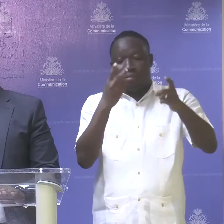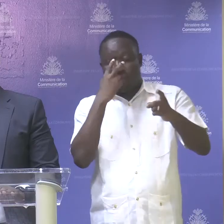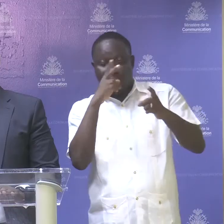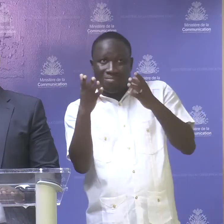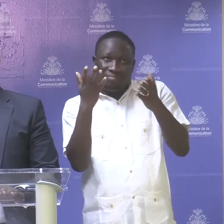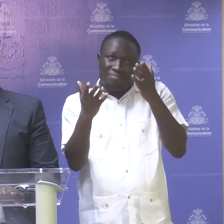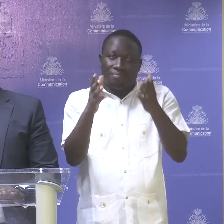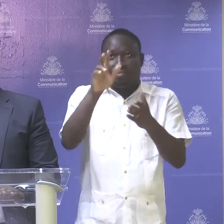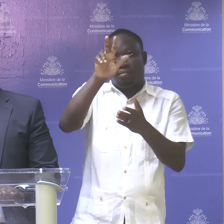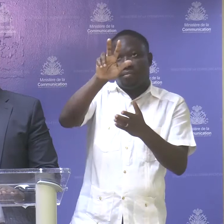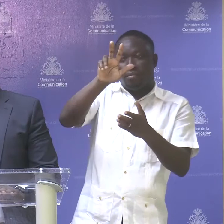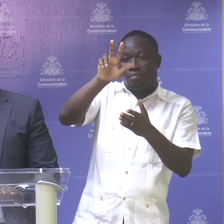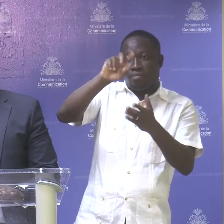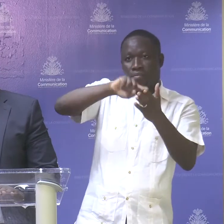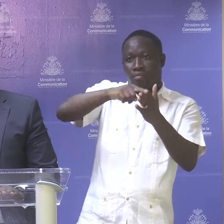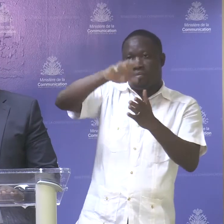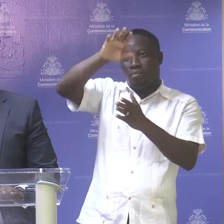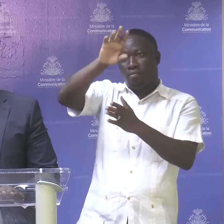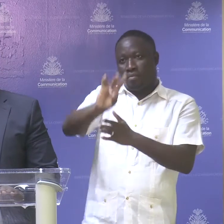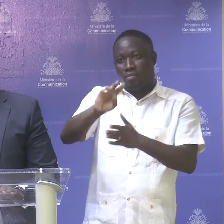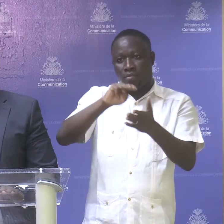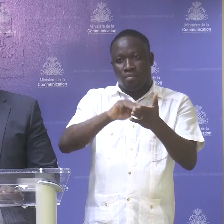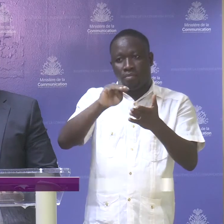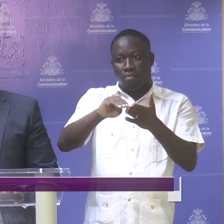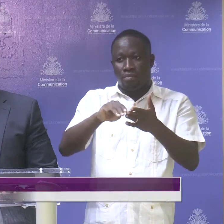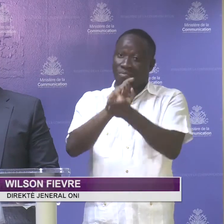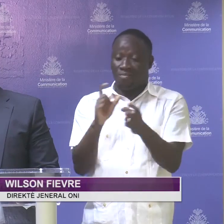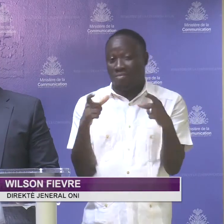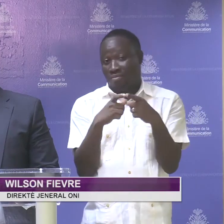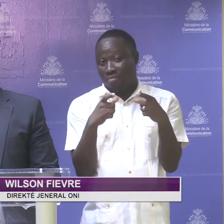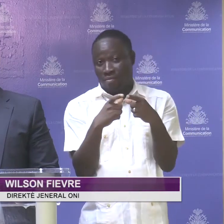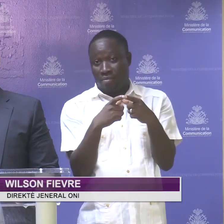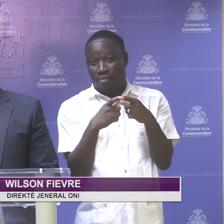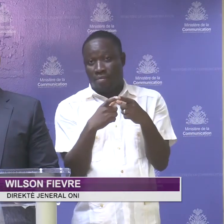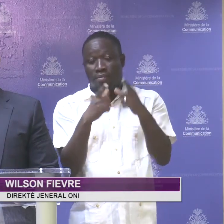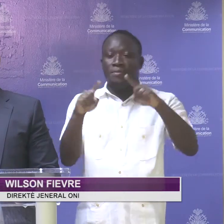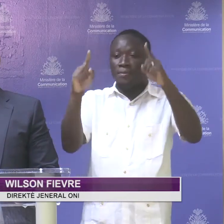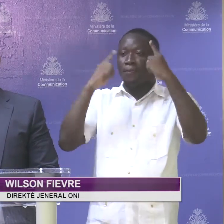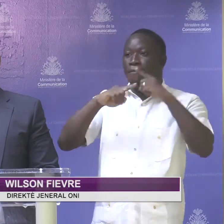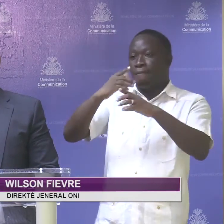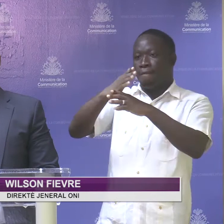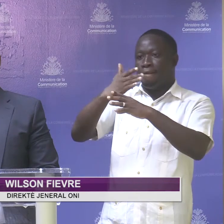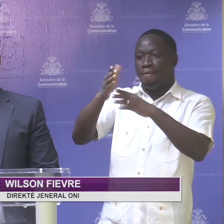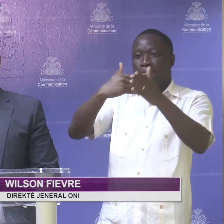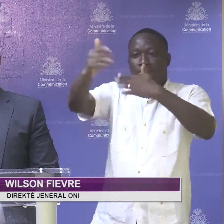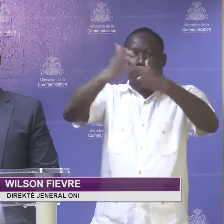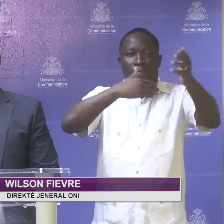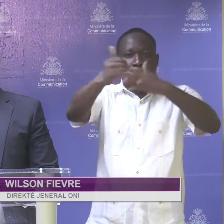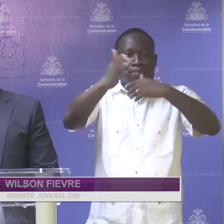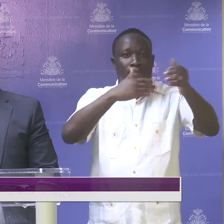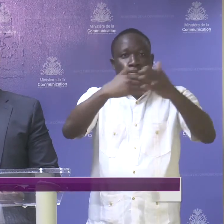avons 3,7 millions de citoyens qui sont dans la base de données noires. Nous devons renouveler. Nous avons annoncé ça. Quelle que soit la